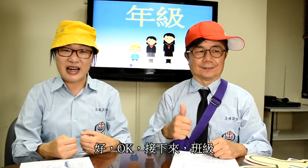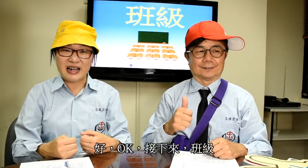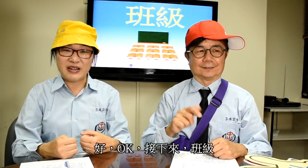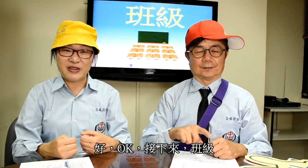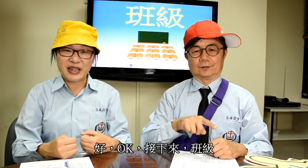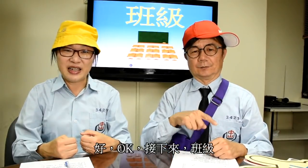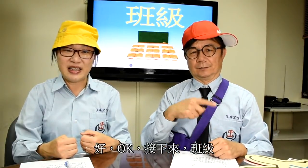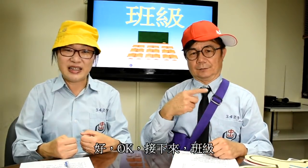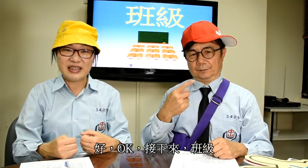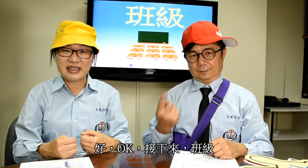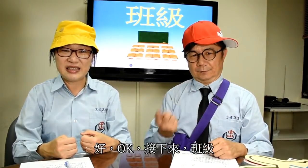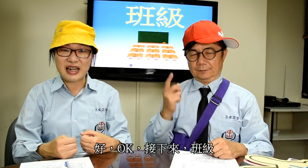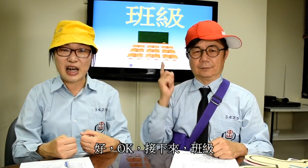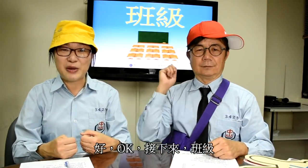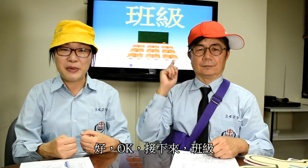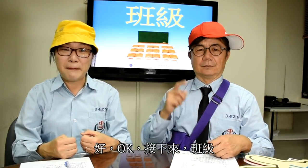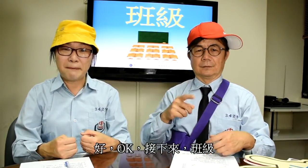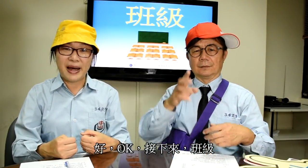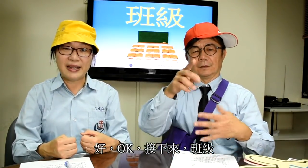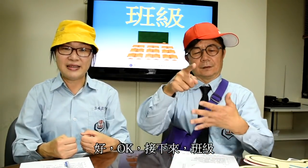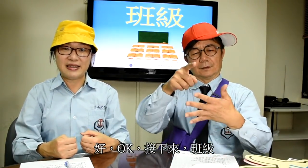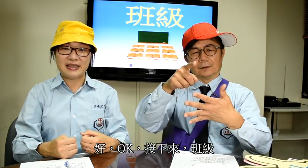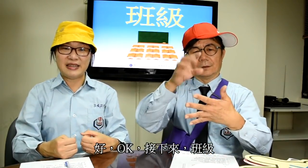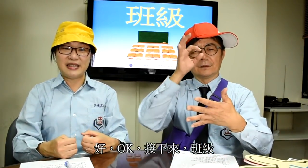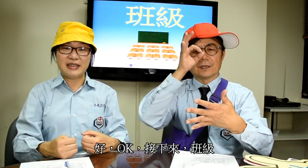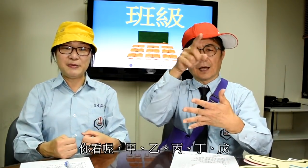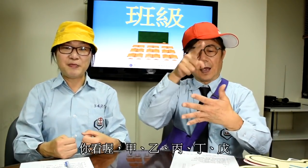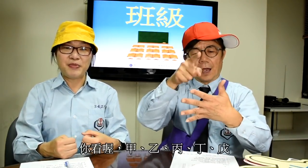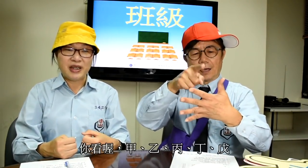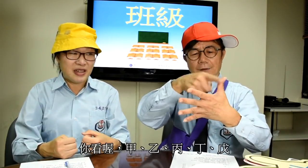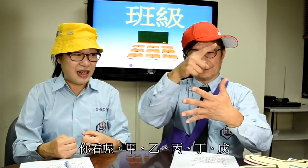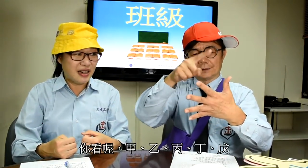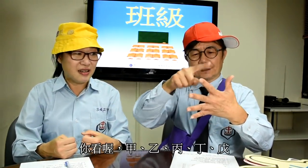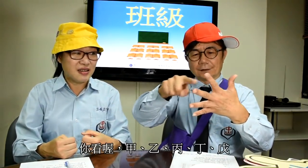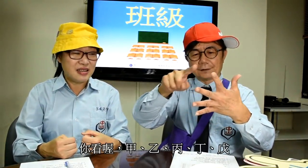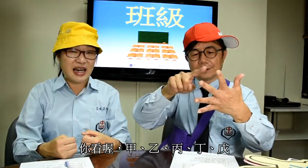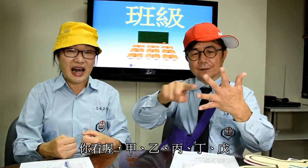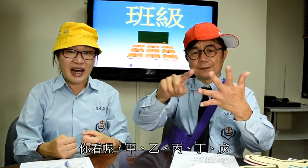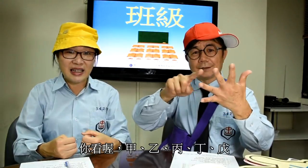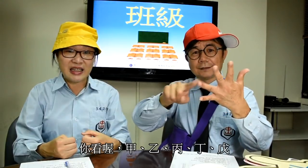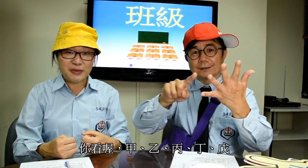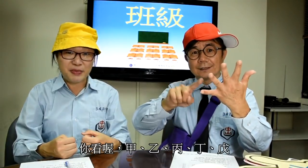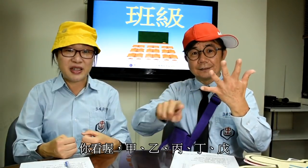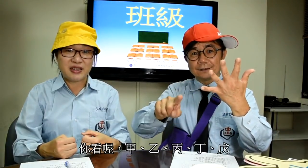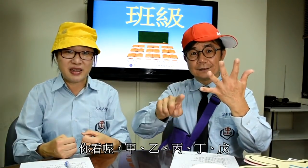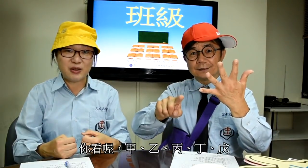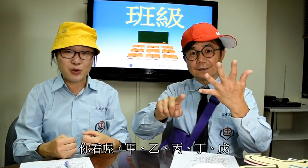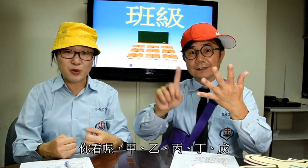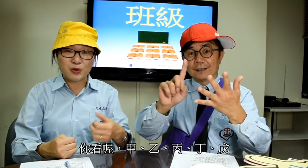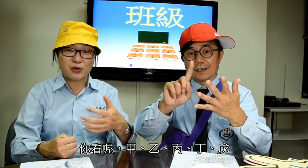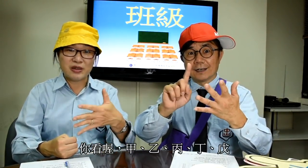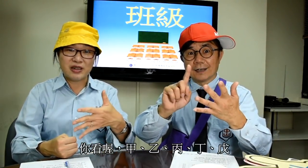好 ，OK， 接下来班级，你看哦，甲乙丙丁戊，好、